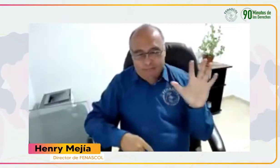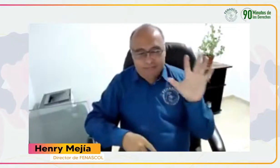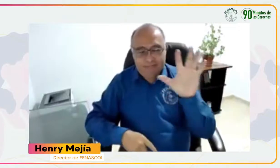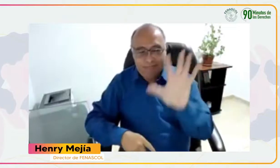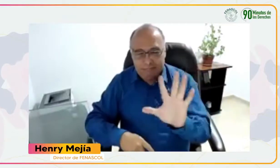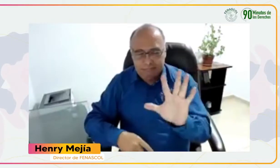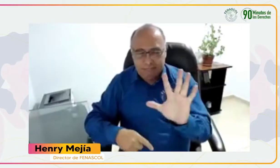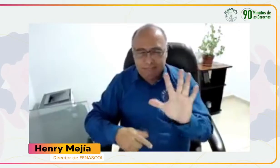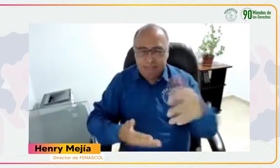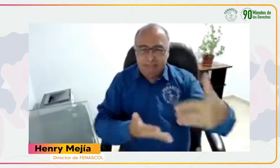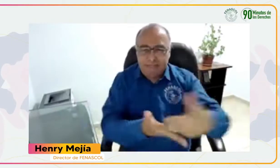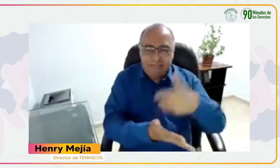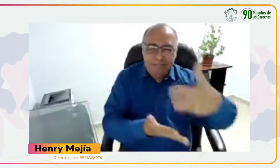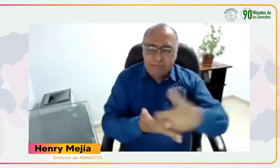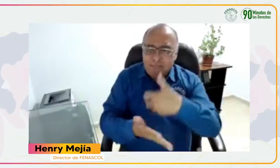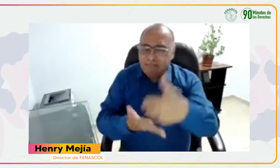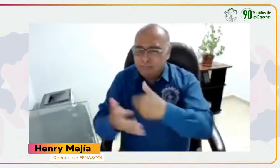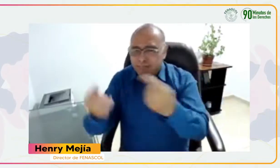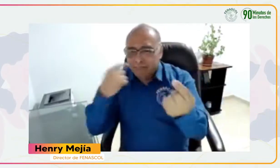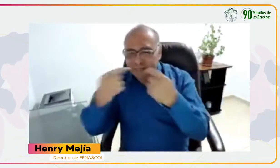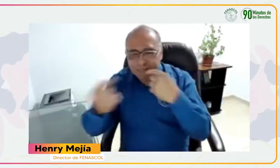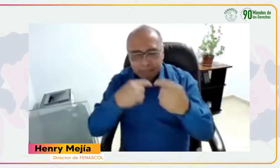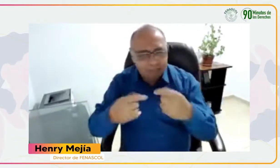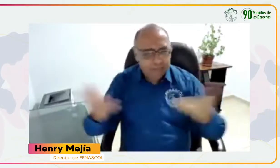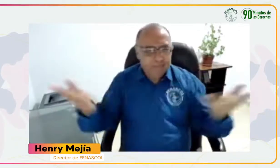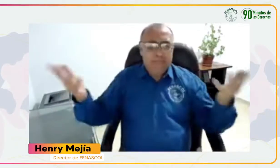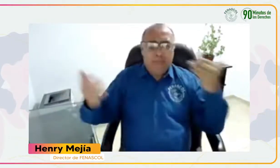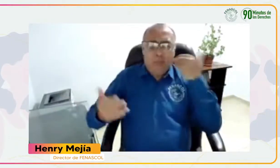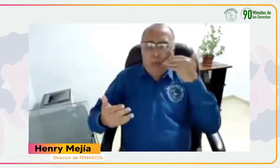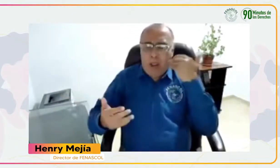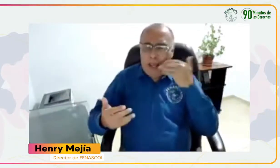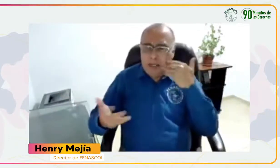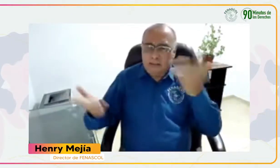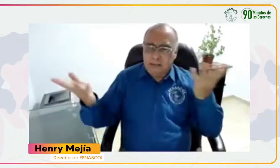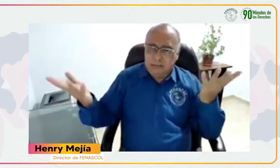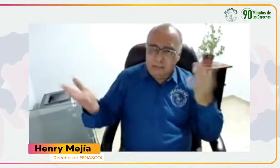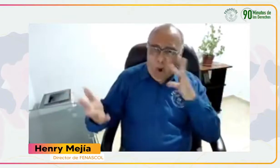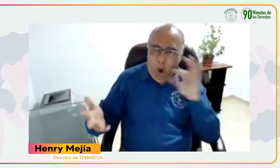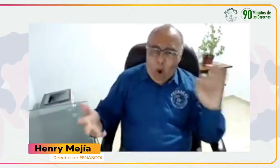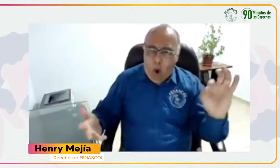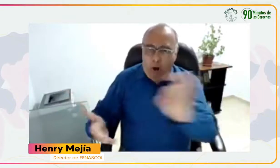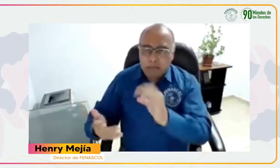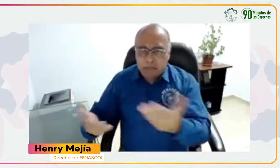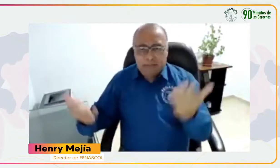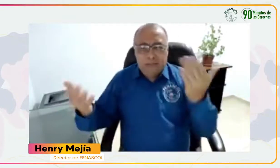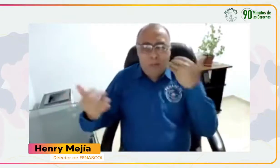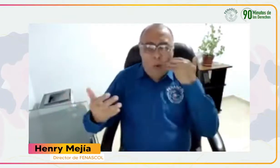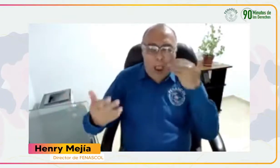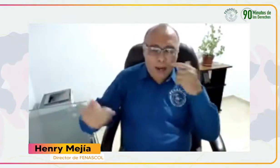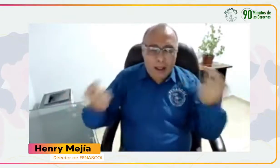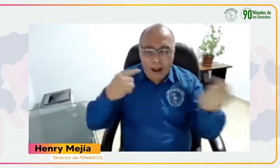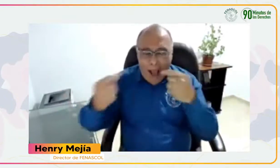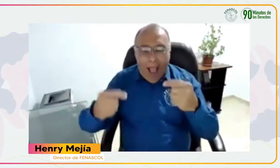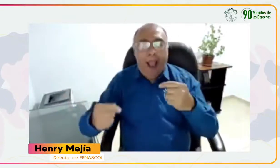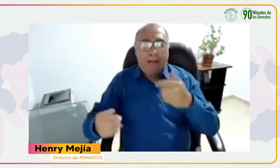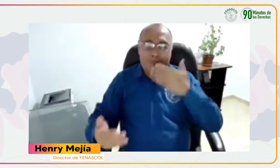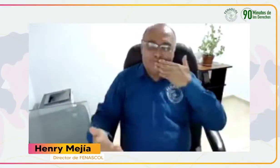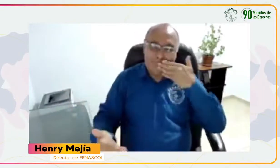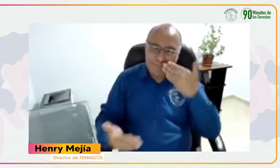un debate, ya que participaban cinco hombres y nos preguntaban, bueno, ¿y dónde está la participación de mujeres? La mayoría son hombres